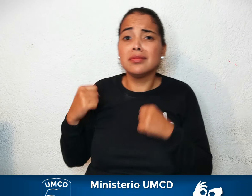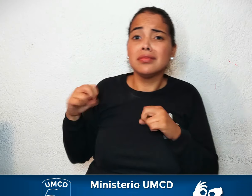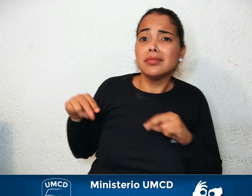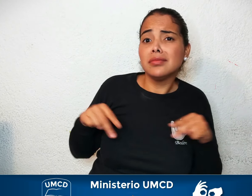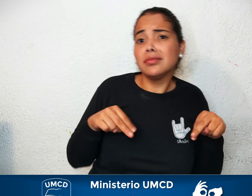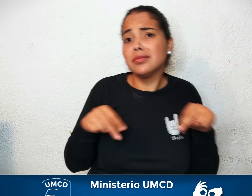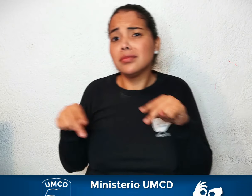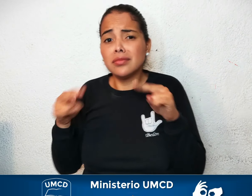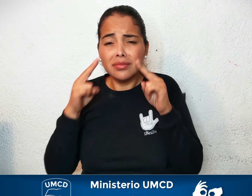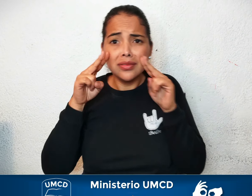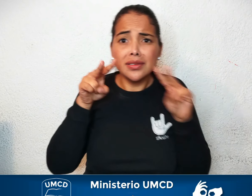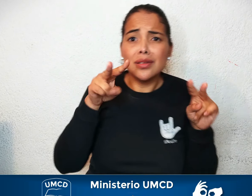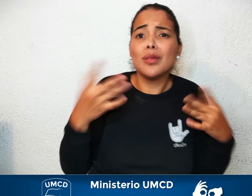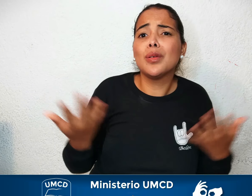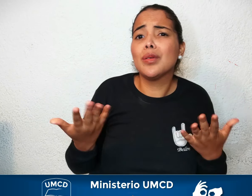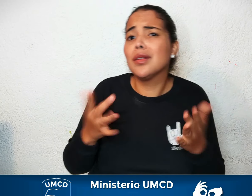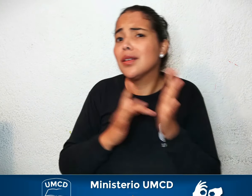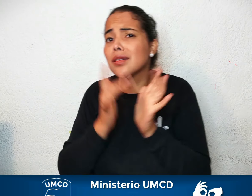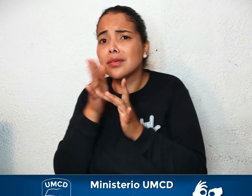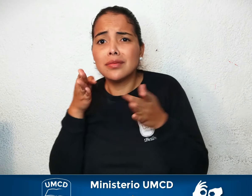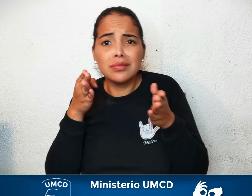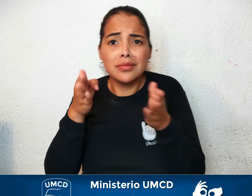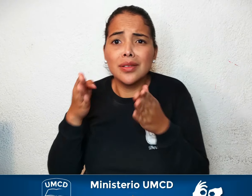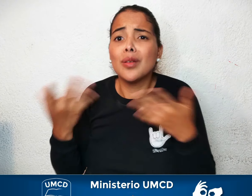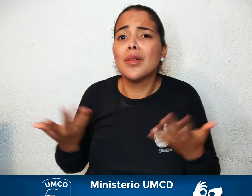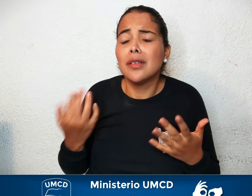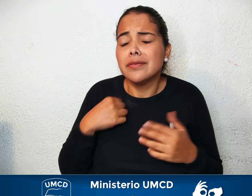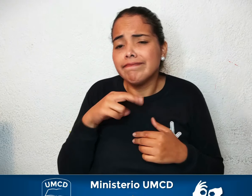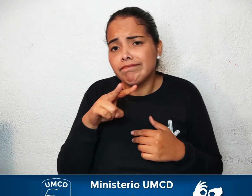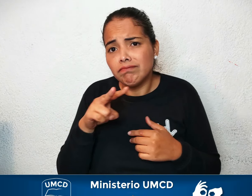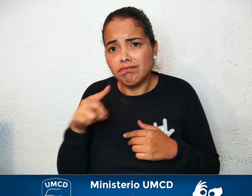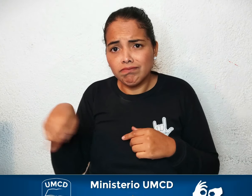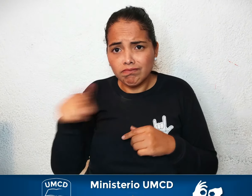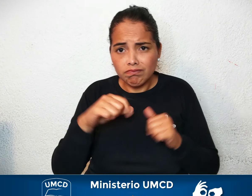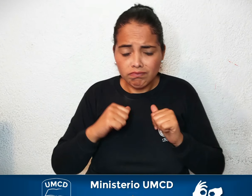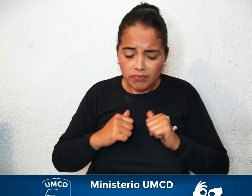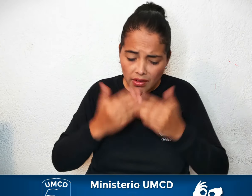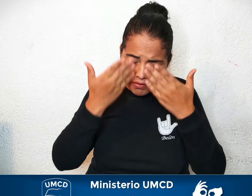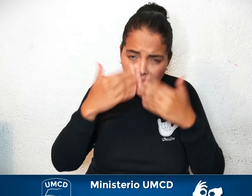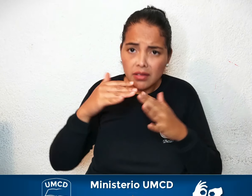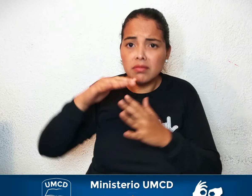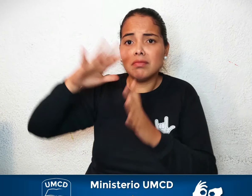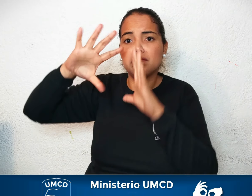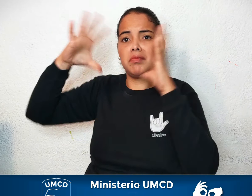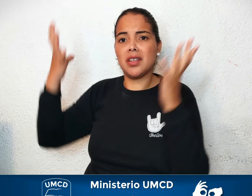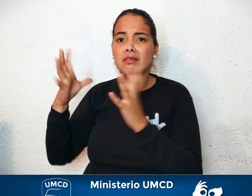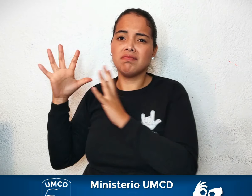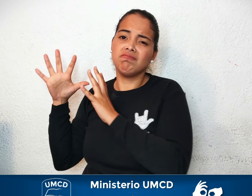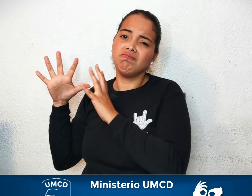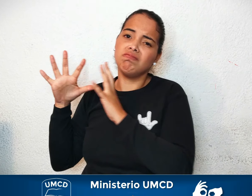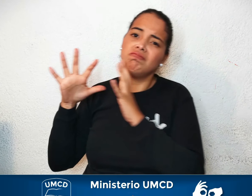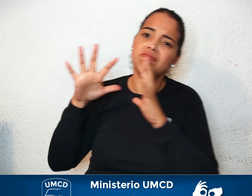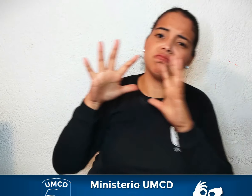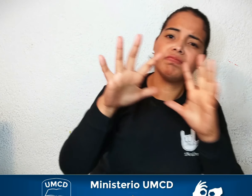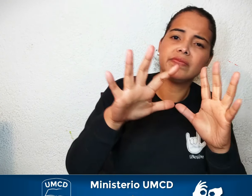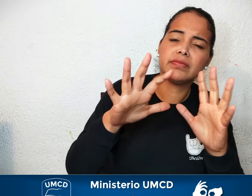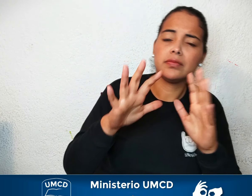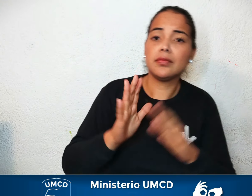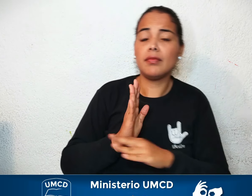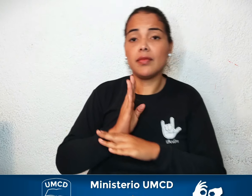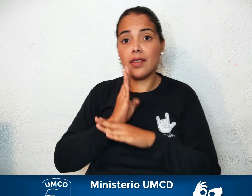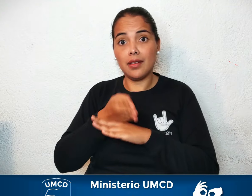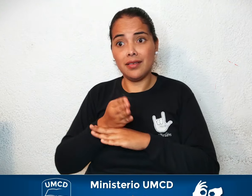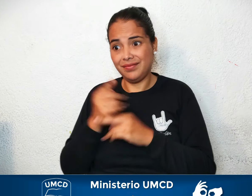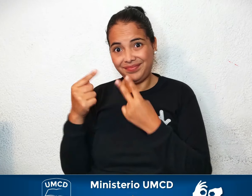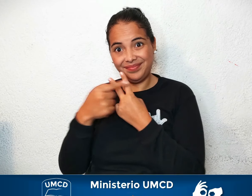más, seguían y miraron dónde pusieron al Señor. Y todo acabó. ¿Qué pasó en la vida